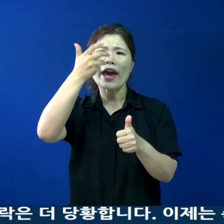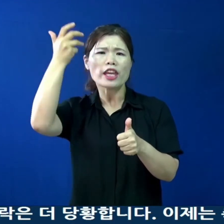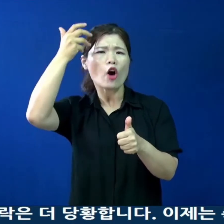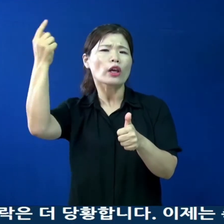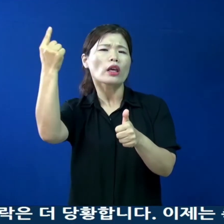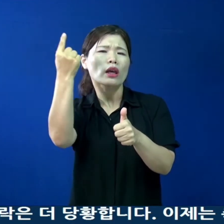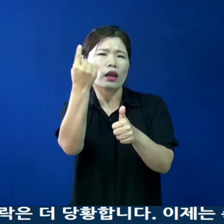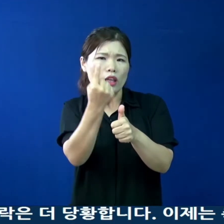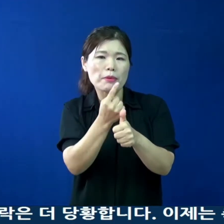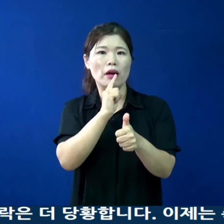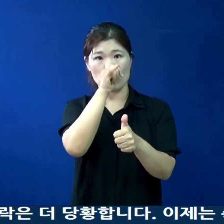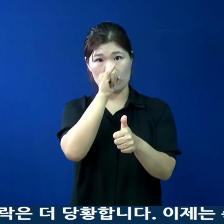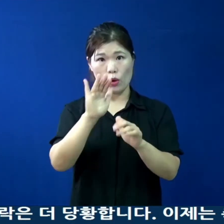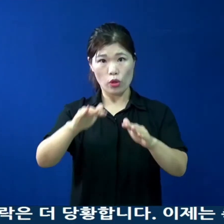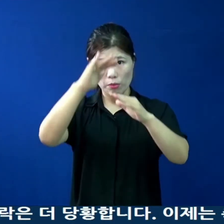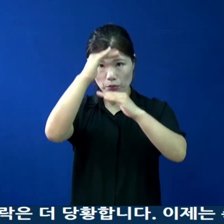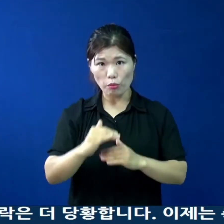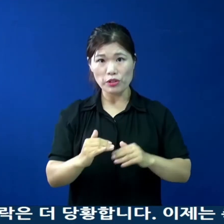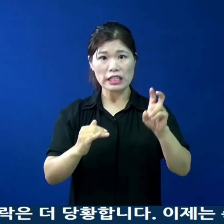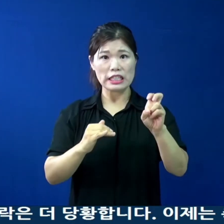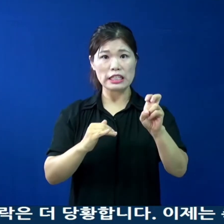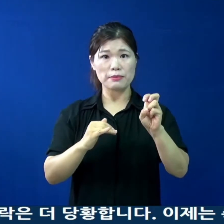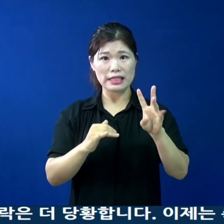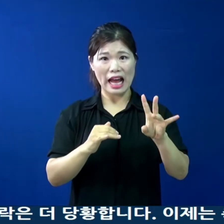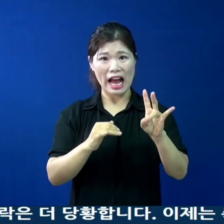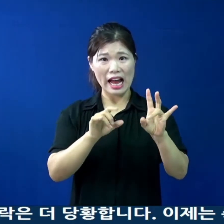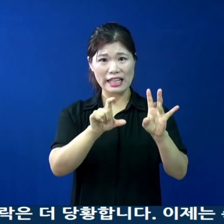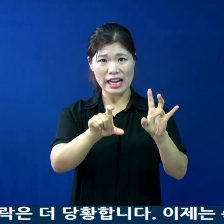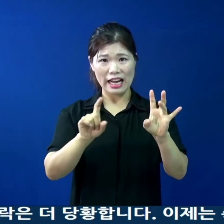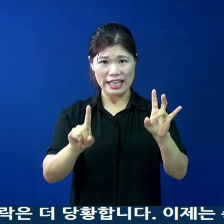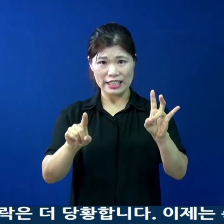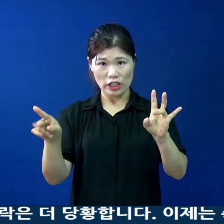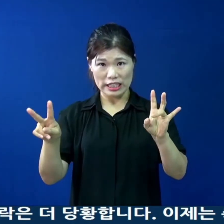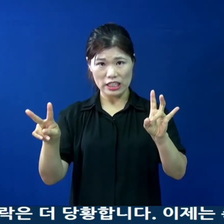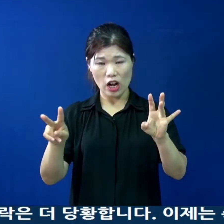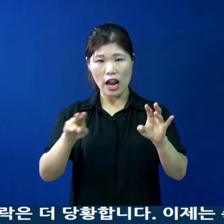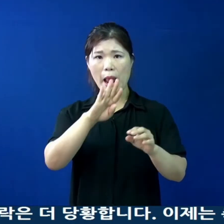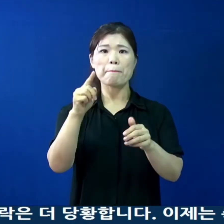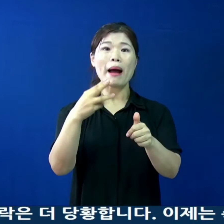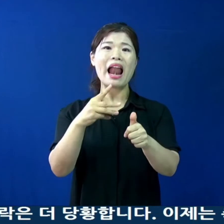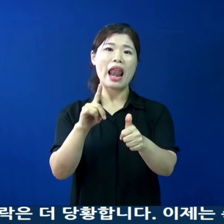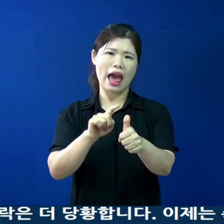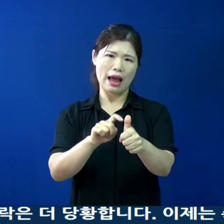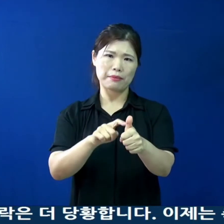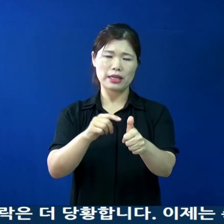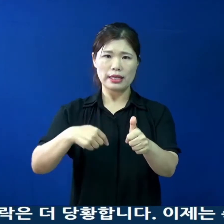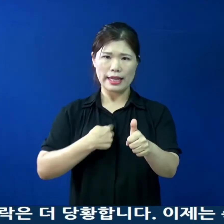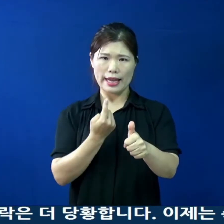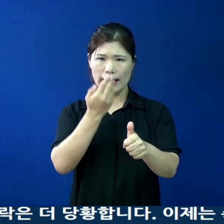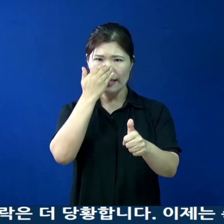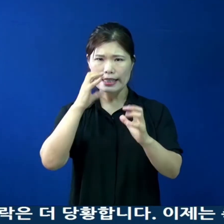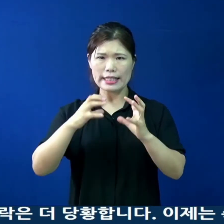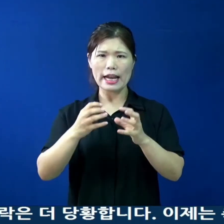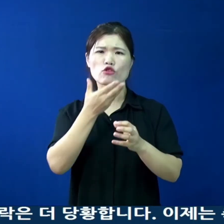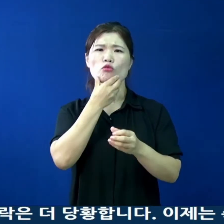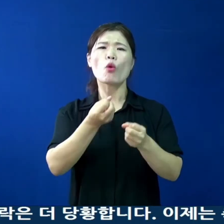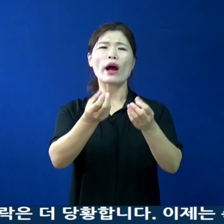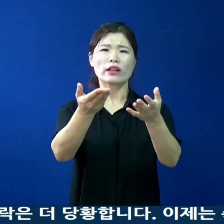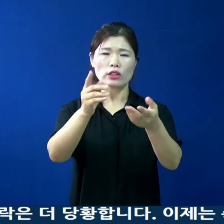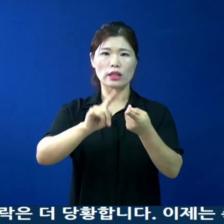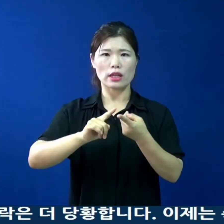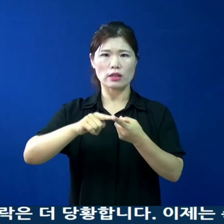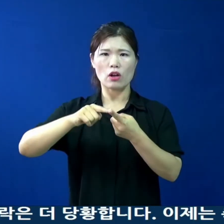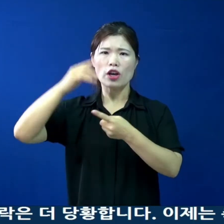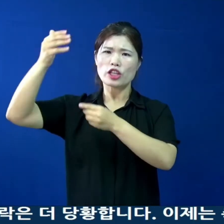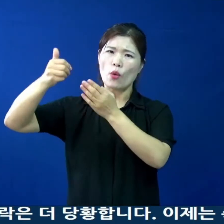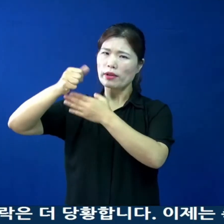보시겠습니다. 본문 24장 1절과 2절을 제가 읽겠습니다. 발람이 자기가 이스라엘을 축복하는 것을 여호와께서 선히